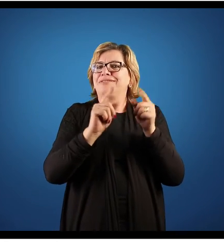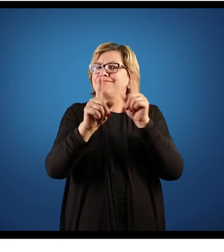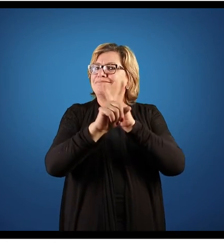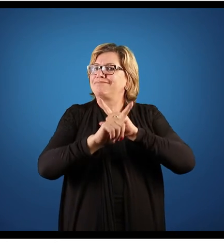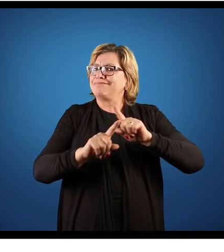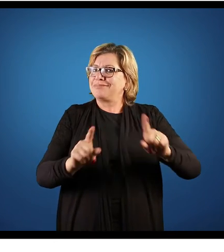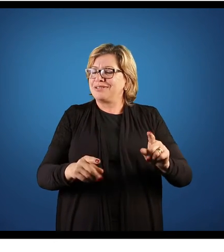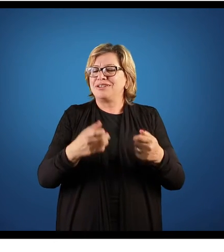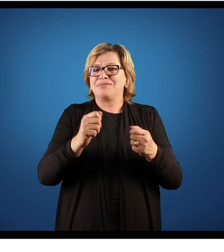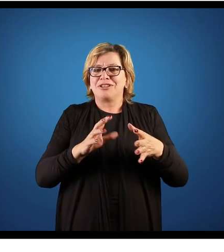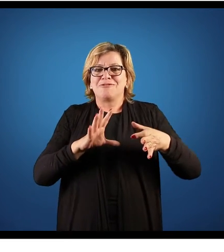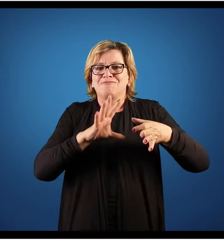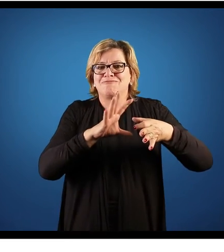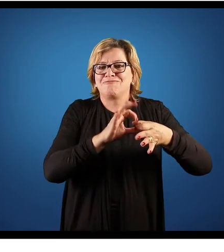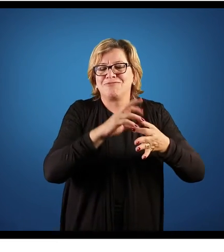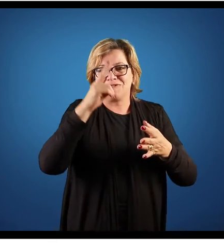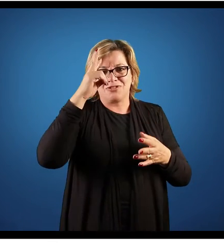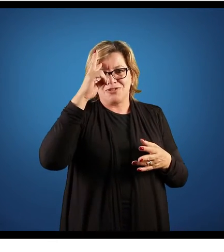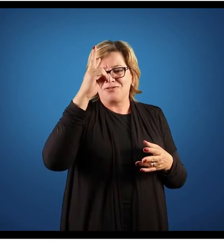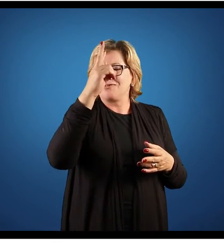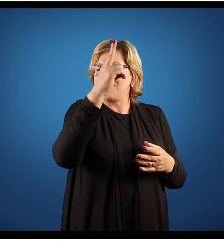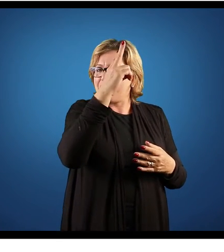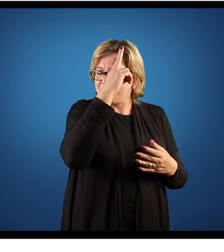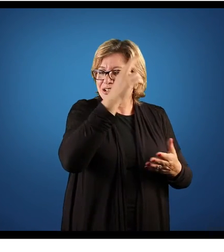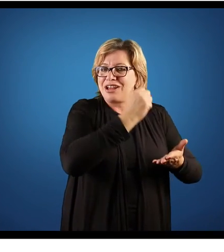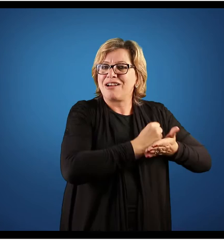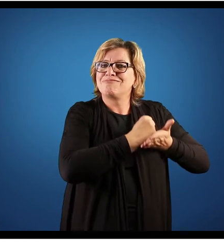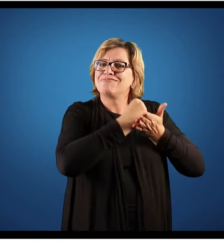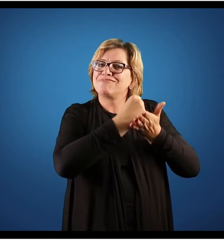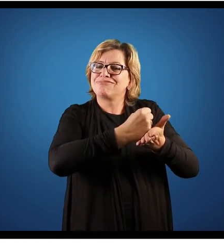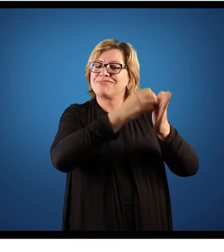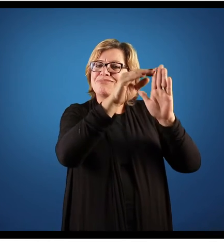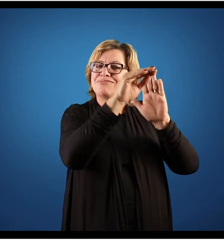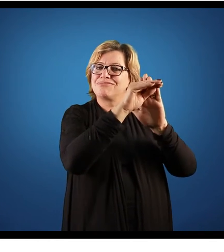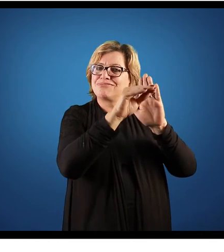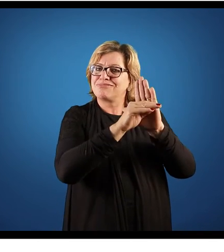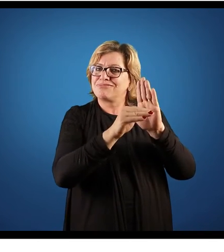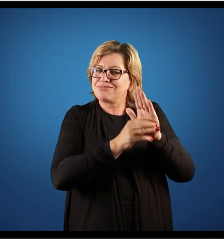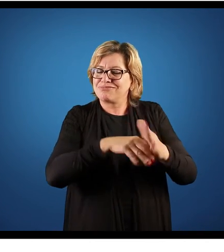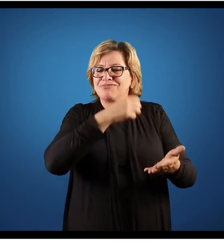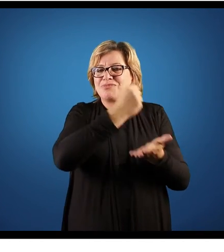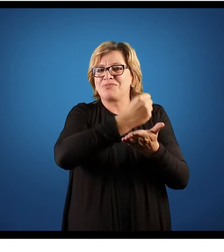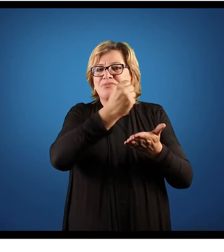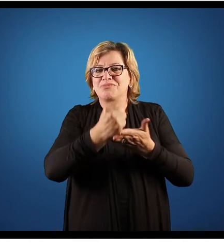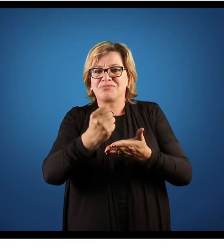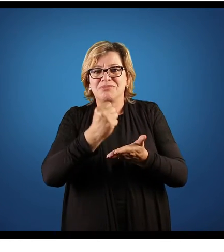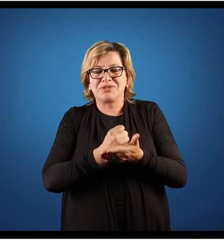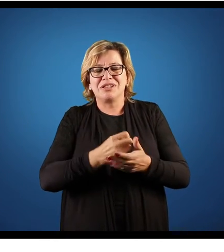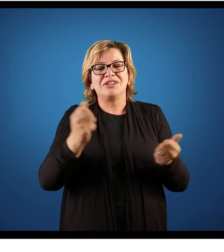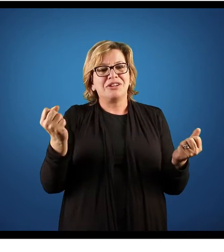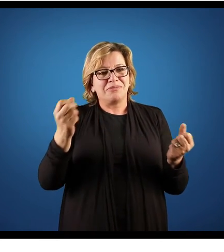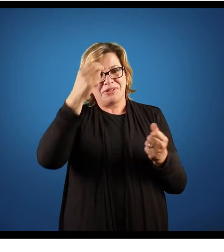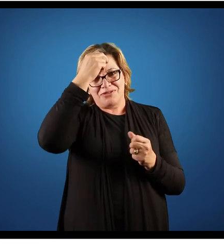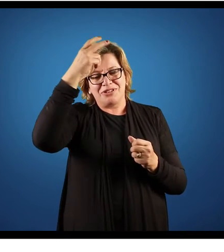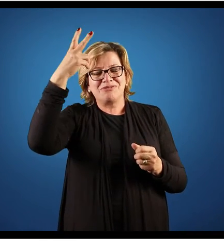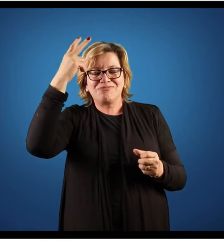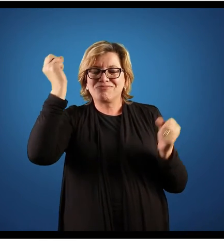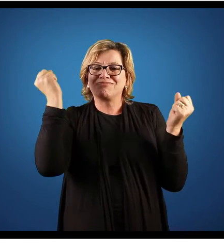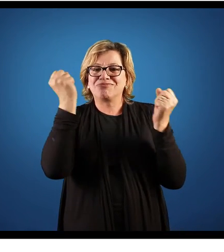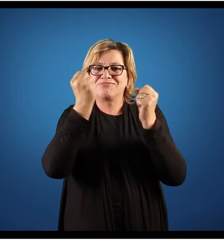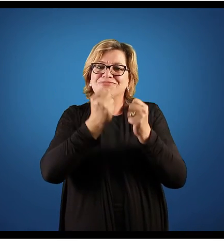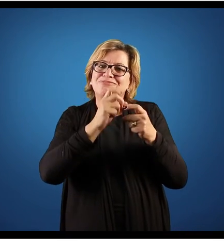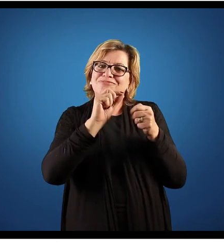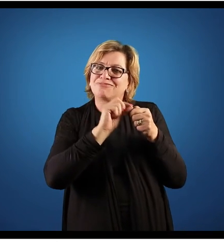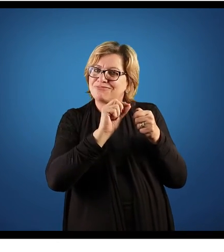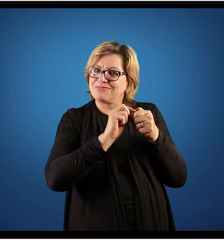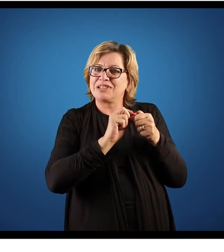câmara de vereadores que vão ter que apoiar nem o seu projecto vão ter que voltar e função é de que ele possa implementar isso e ser